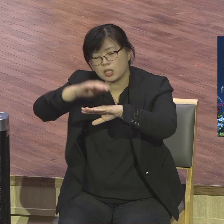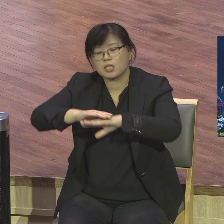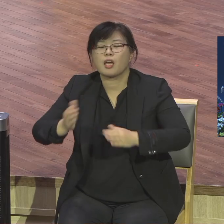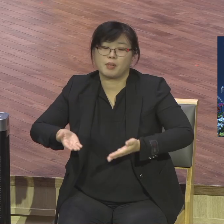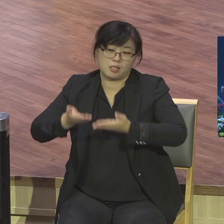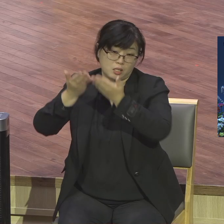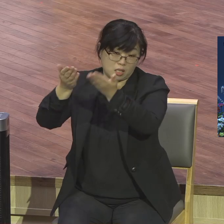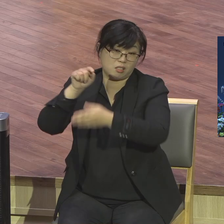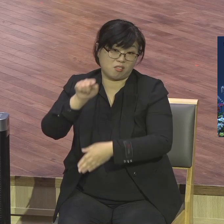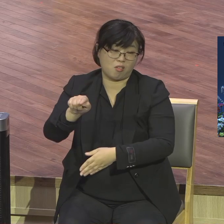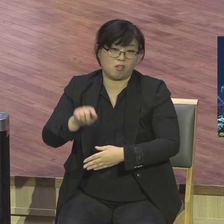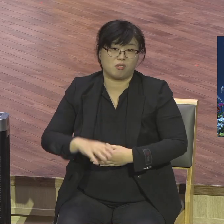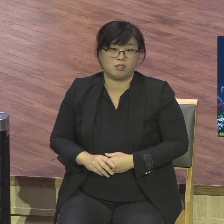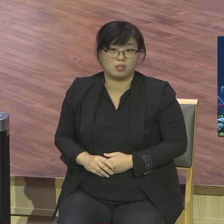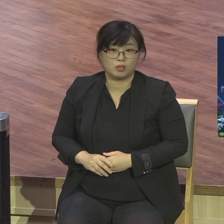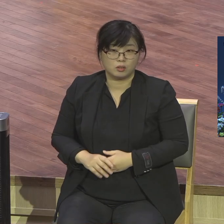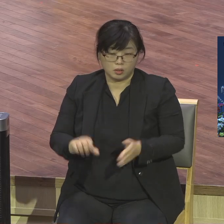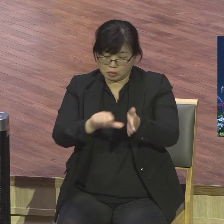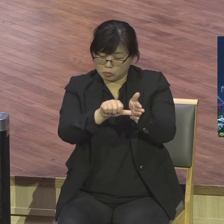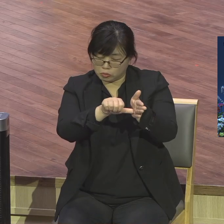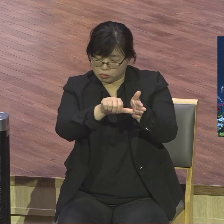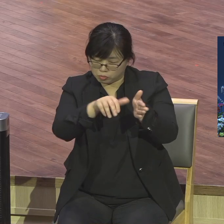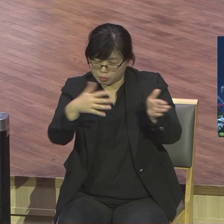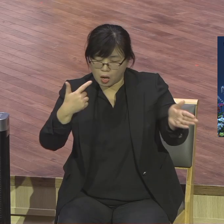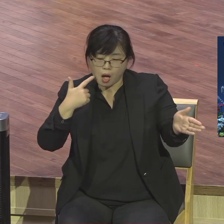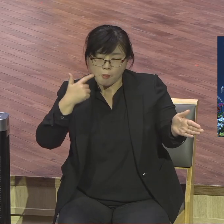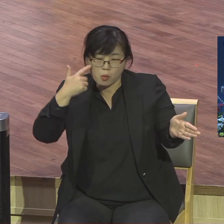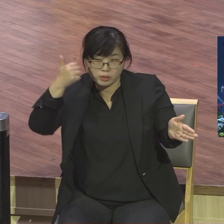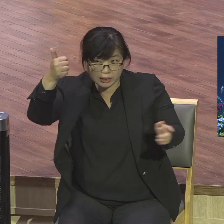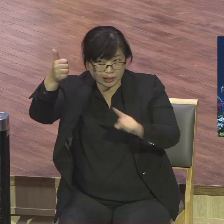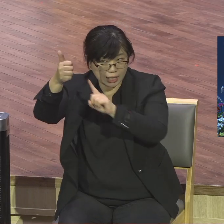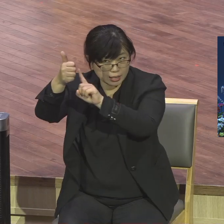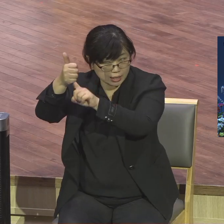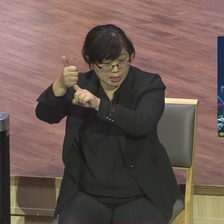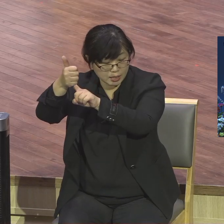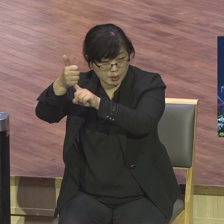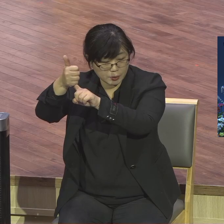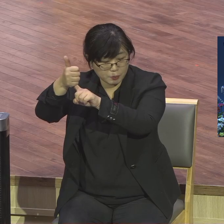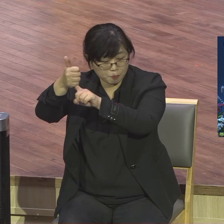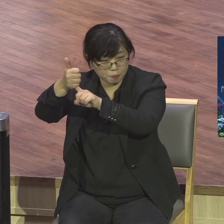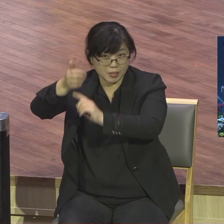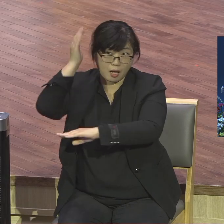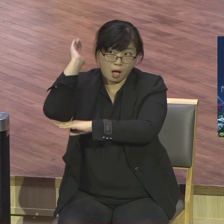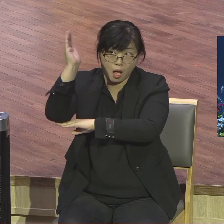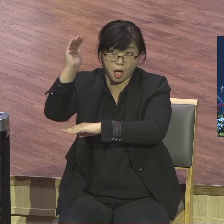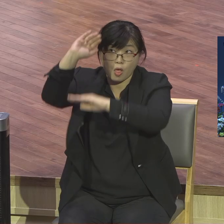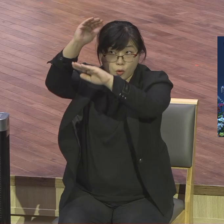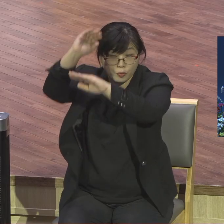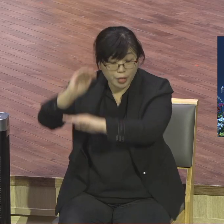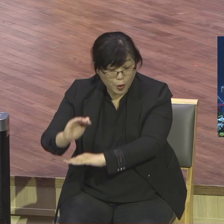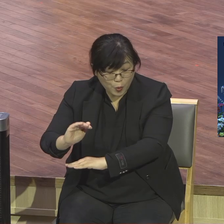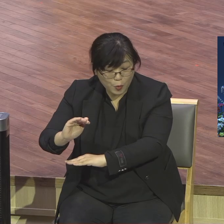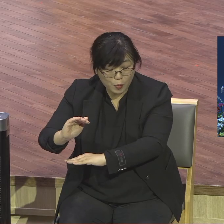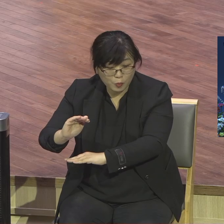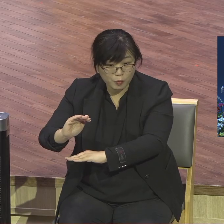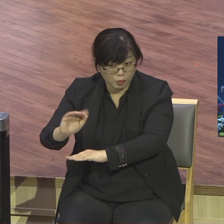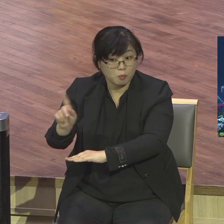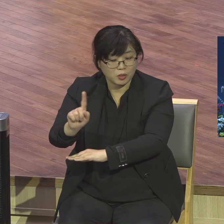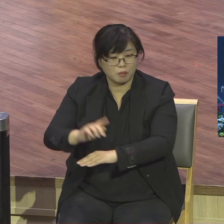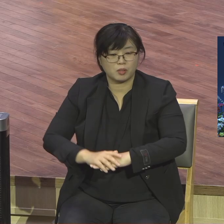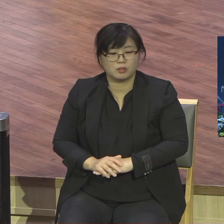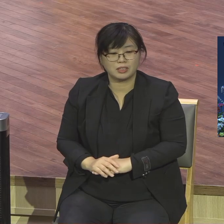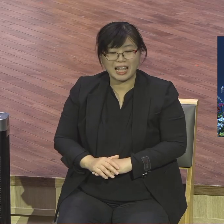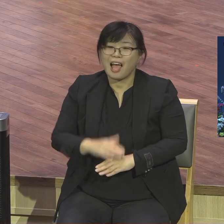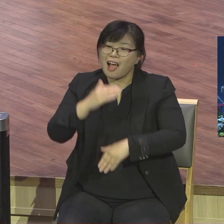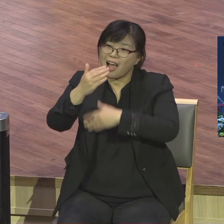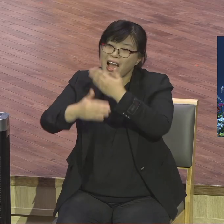먼저 예배자로 만드시고 그 후에 일하는 자로 만드신다 예배하고 나서